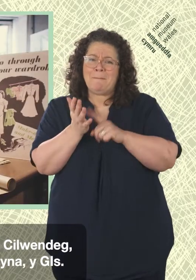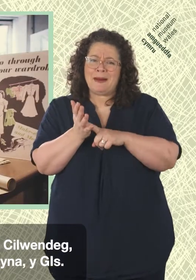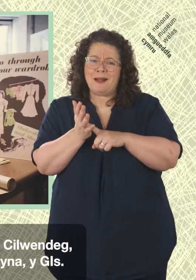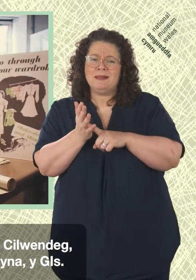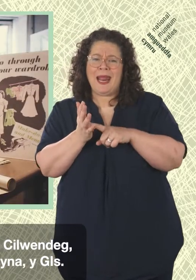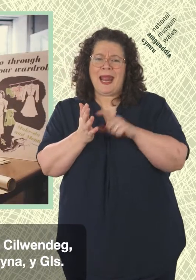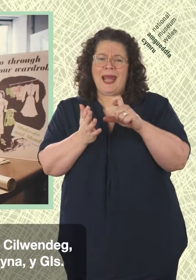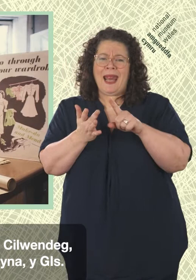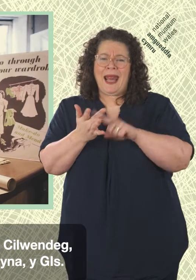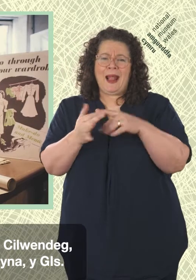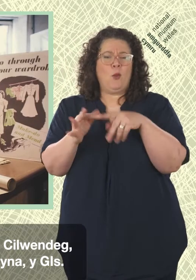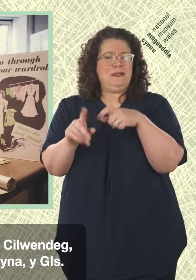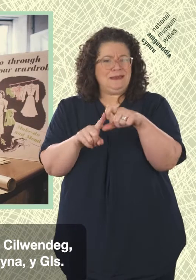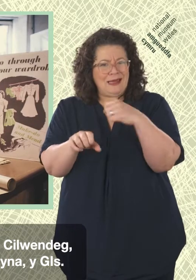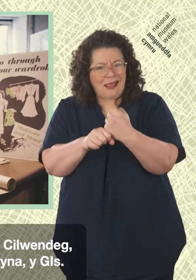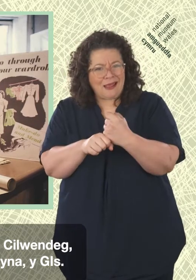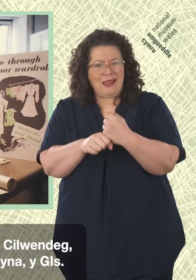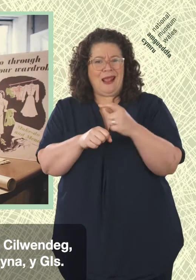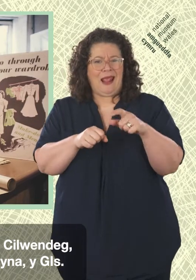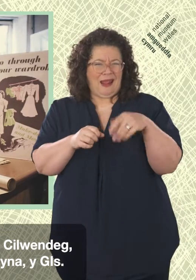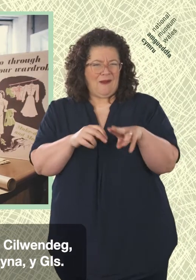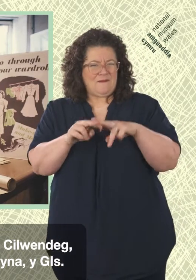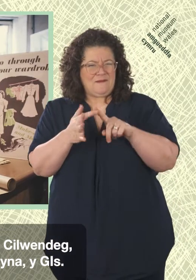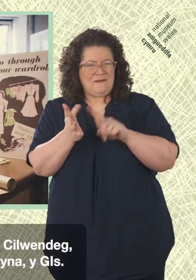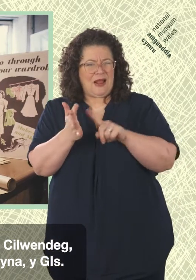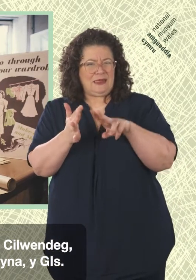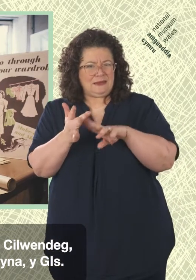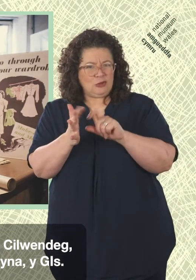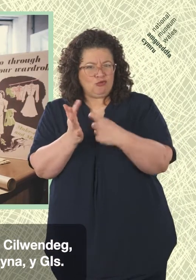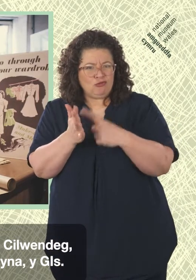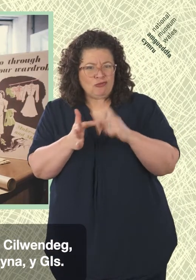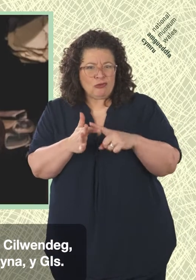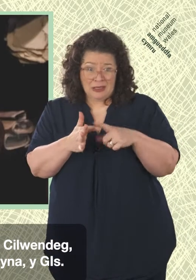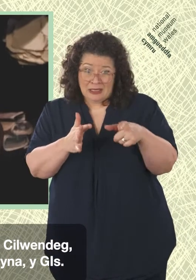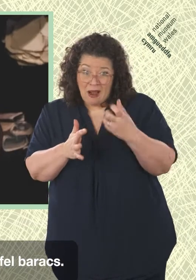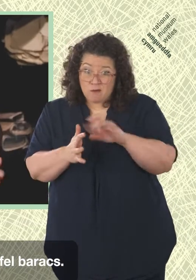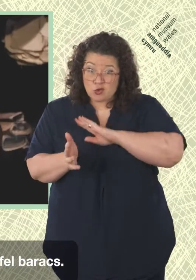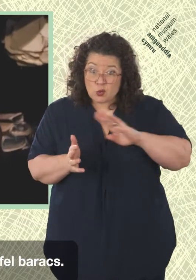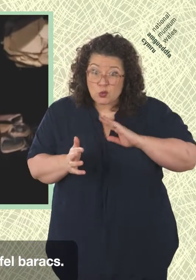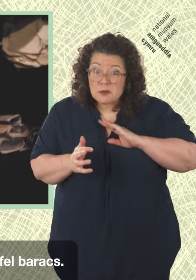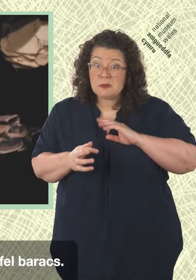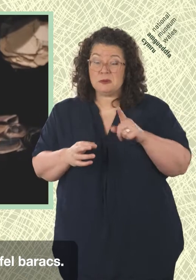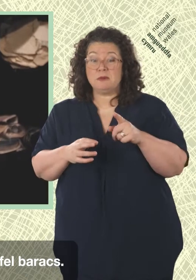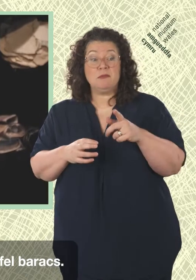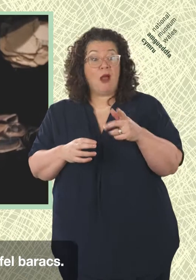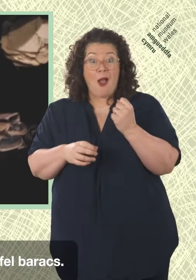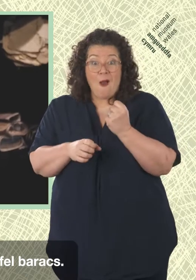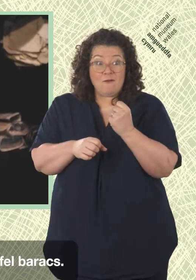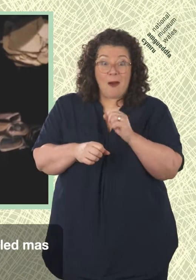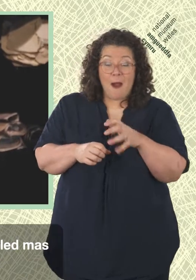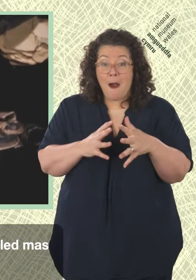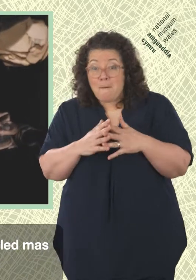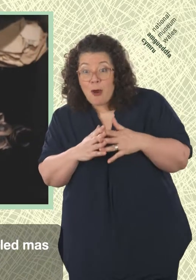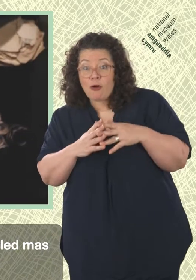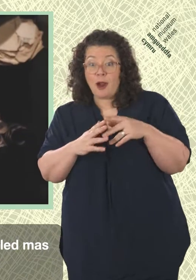gwag Cilwendeg, wel, mae'r Americanwyr ar yna, y GIs, maen nhw'n defnyddio fe fel barracks.